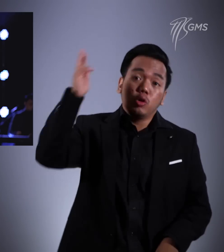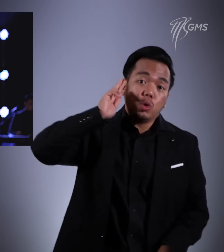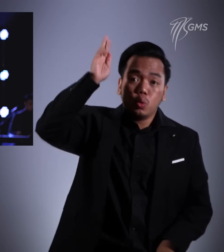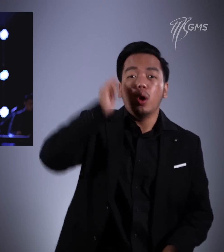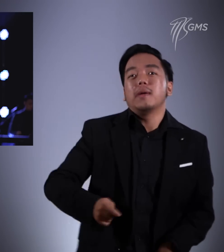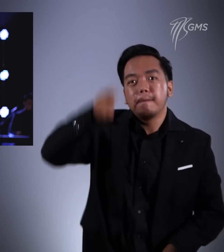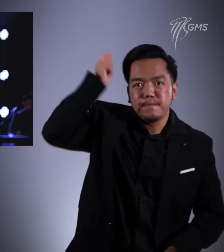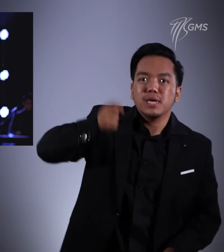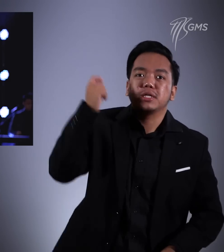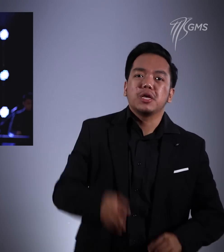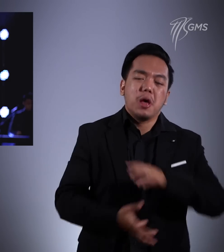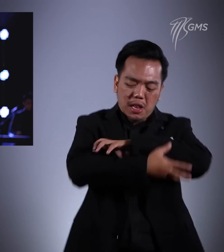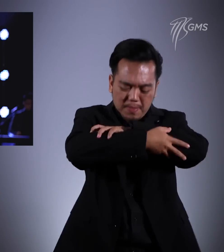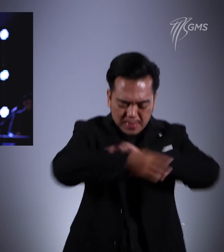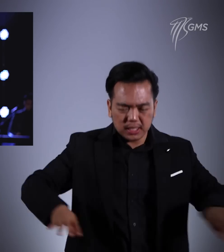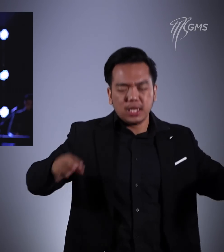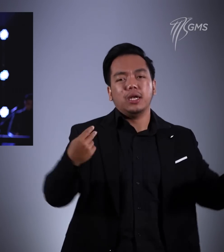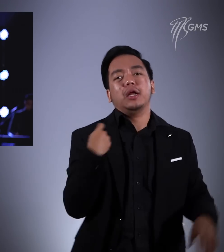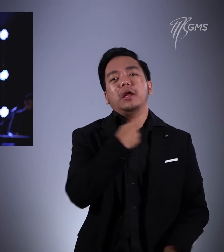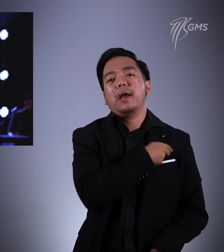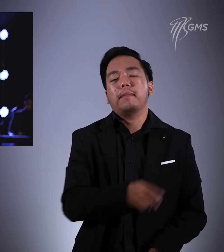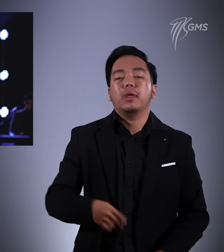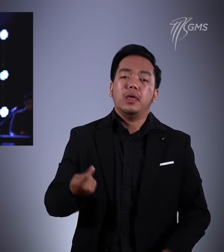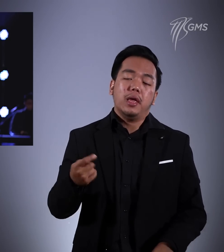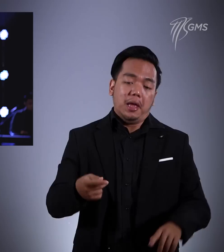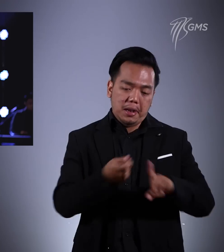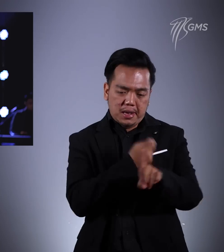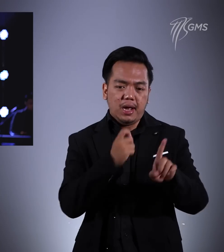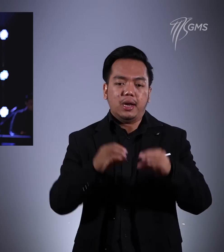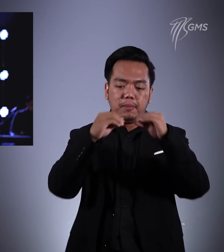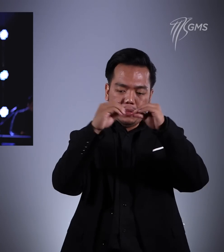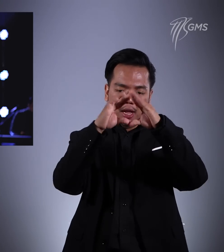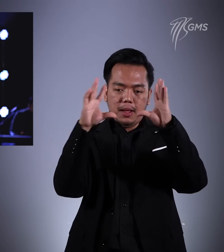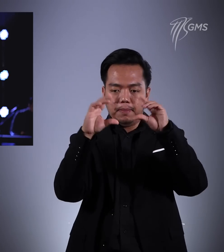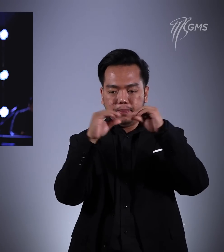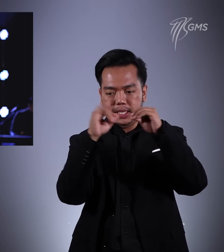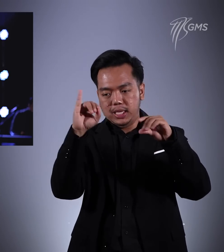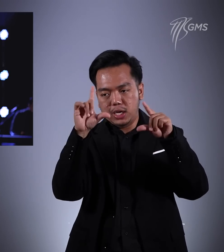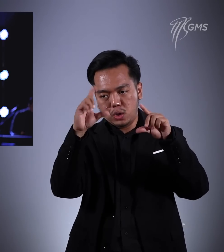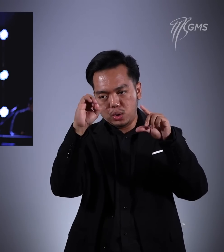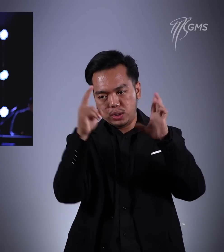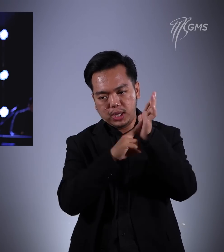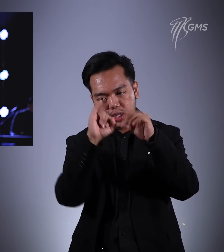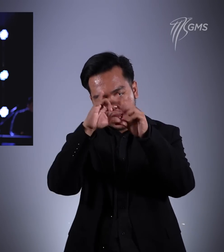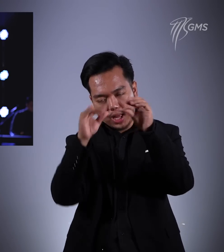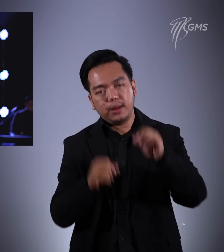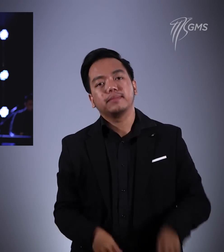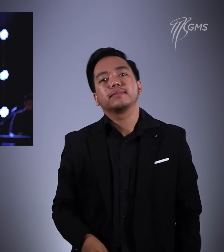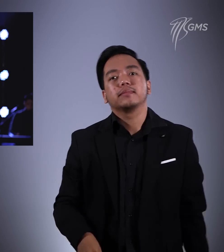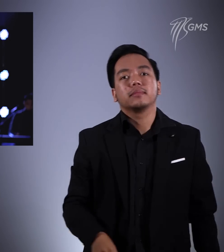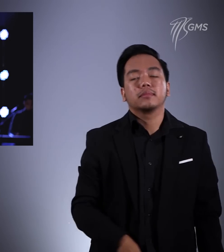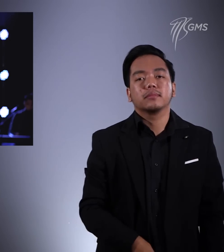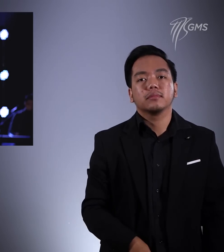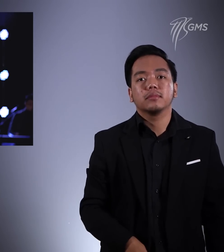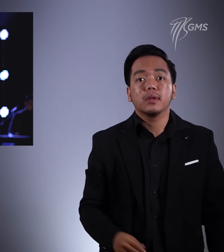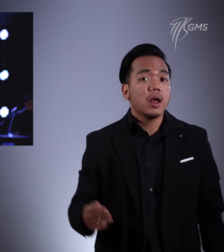akan bisa mengeluarkan kami dari Babilonia. Akulah Tuhan yang membebaskan umatku. Dia belum